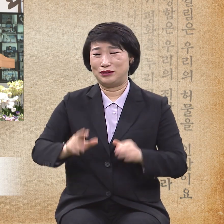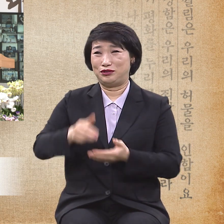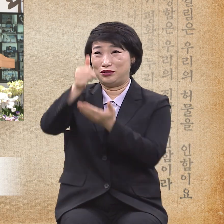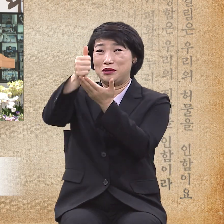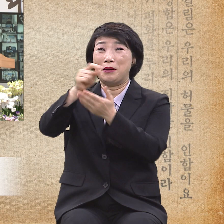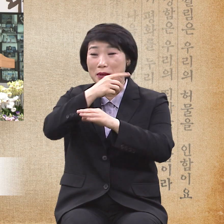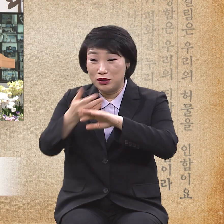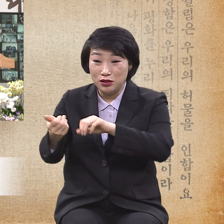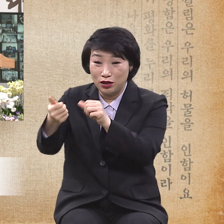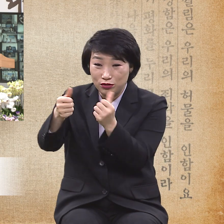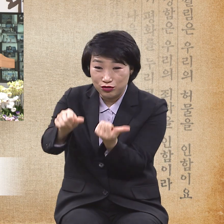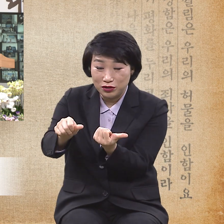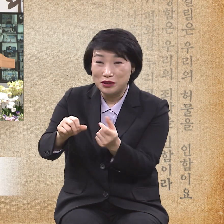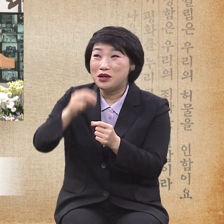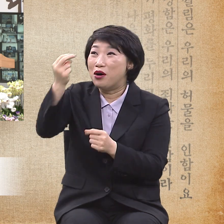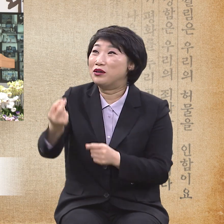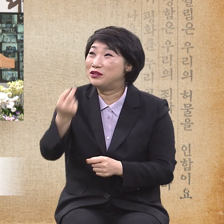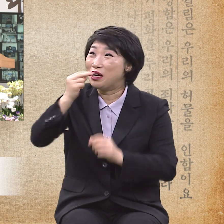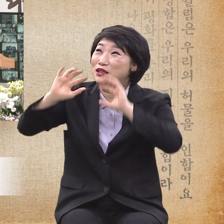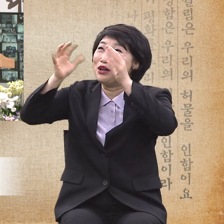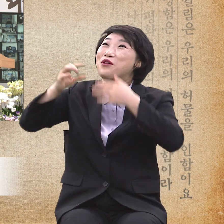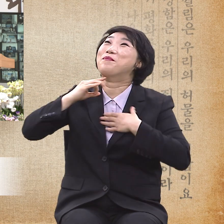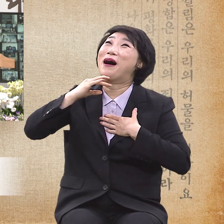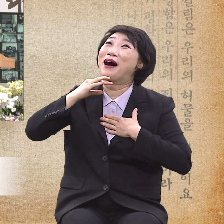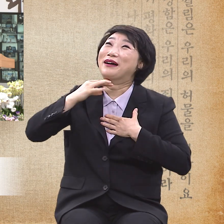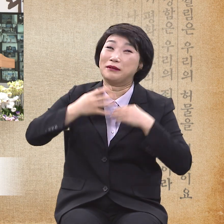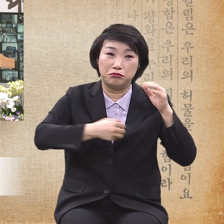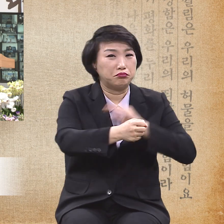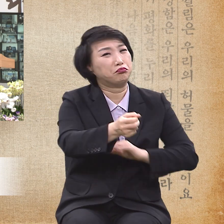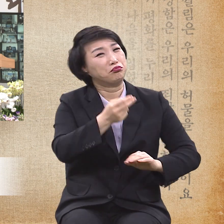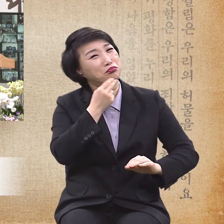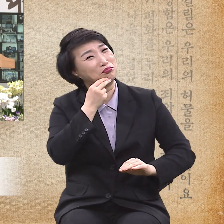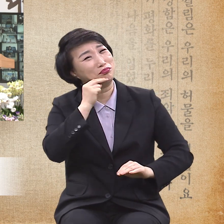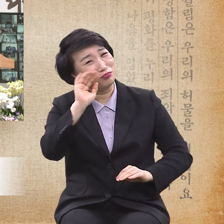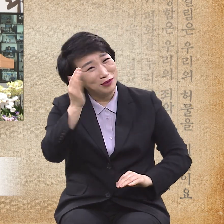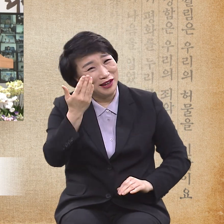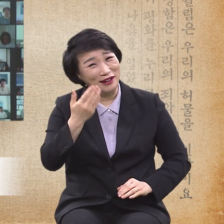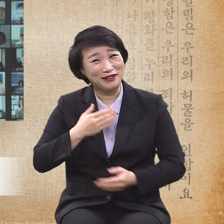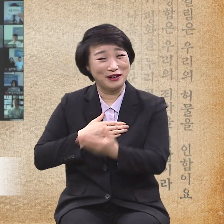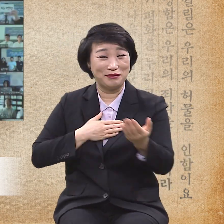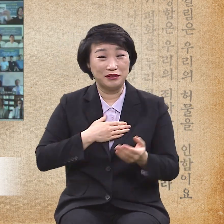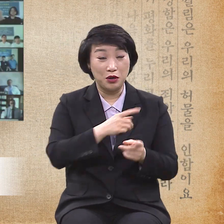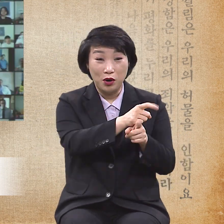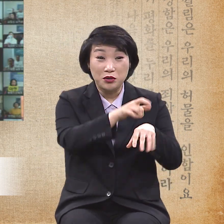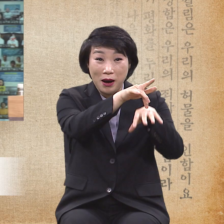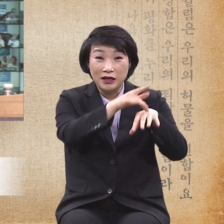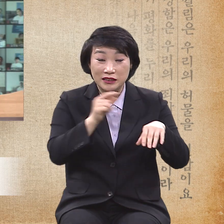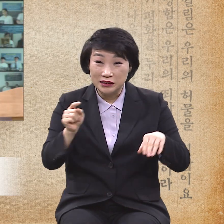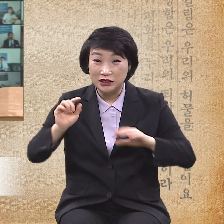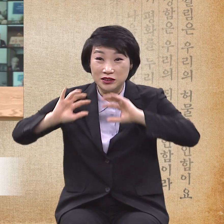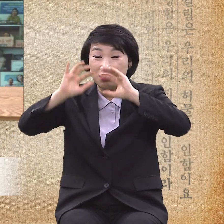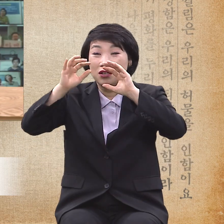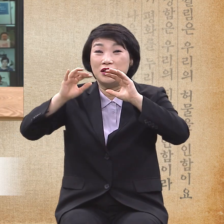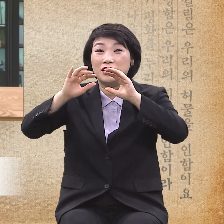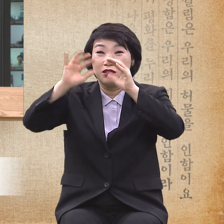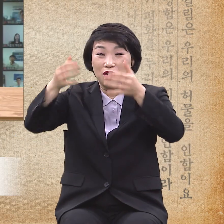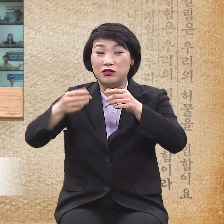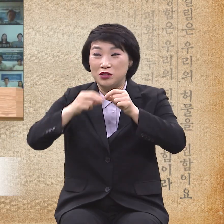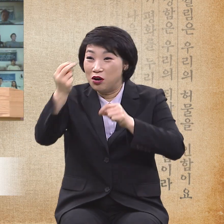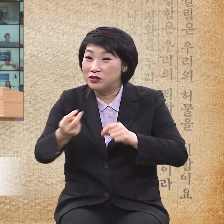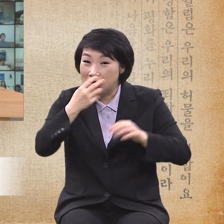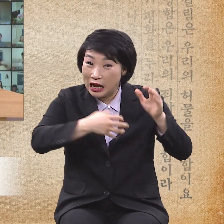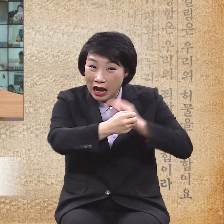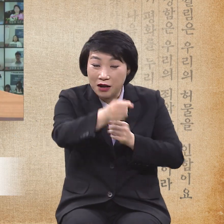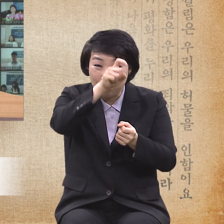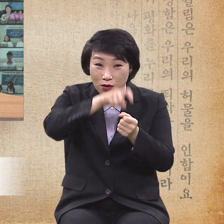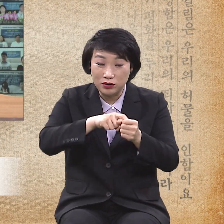피 흘려주신 영생과 천국만 안 뺏기만. 마귀는 그것을 뺏기 위해서 우는 사자같이 삼킬